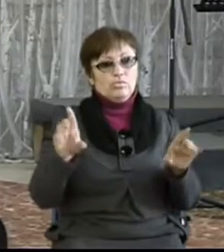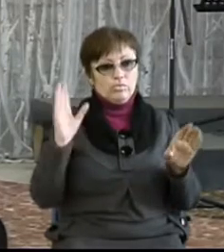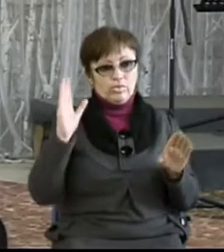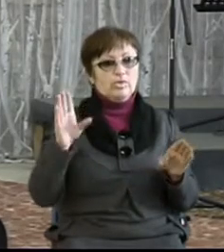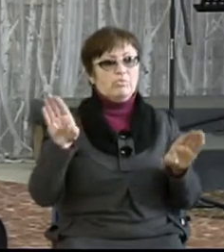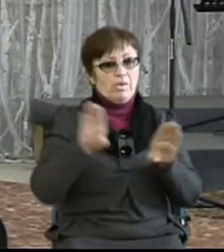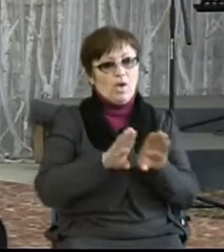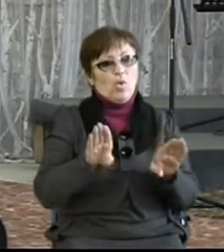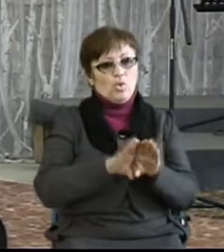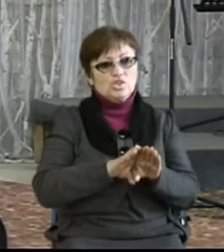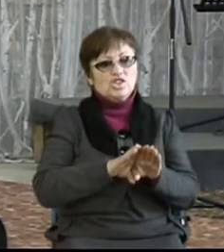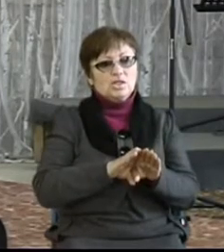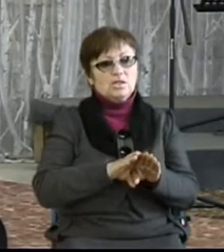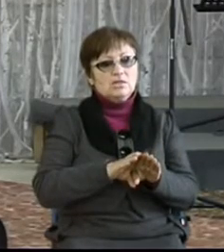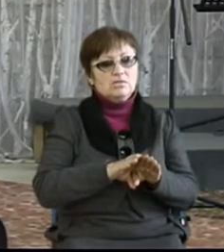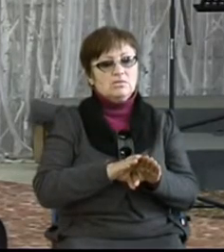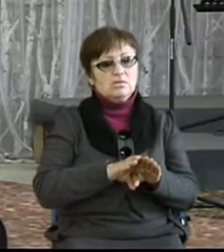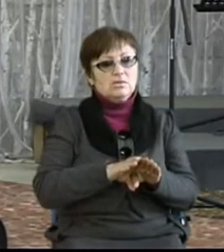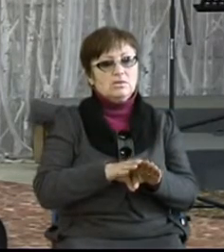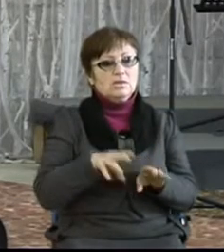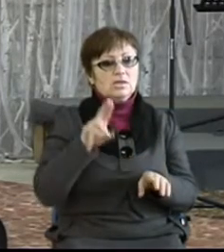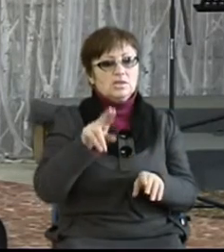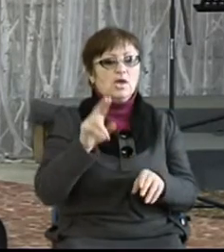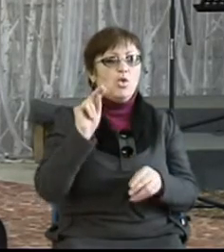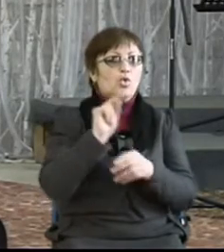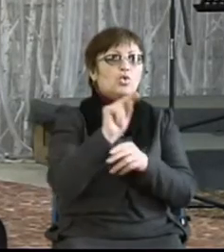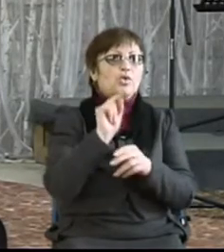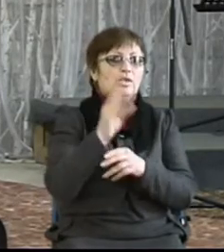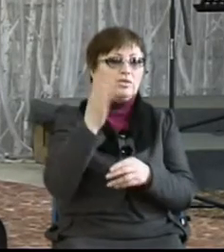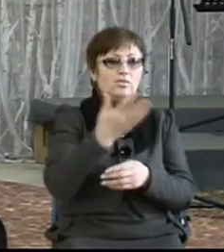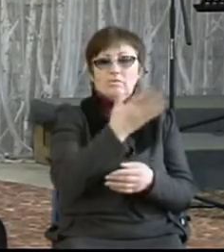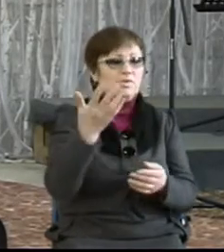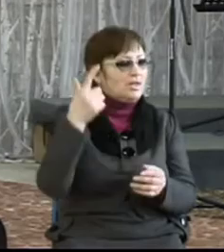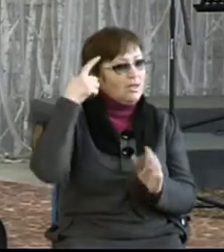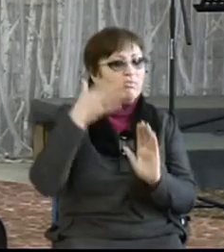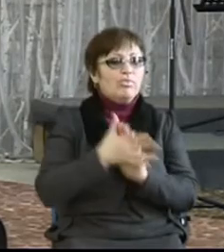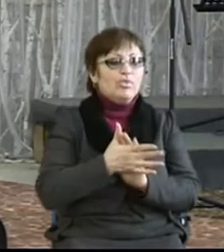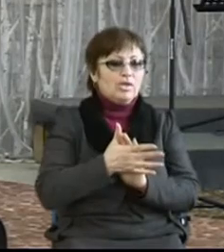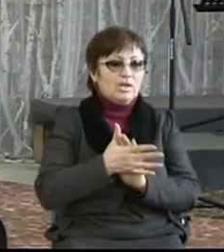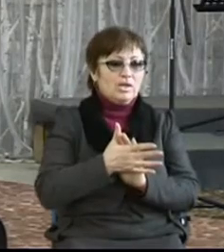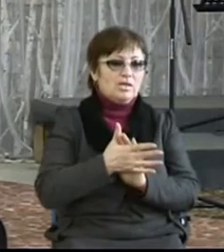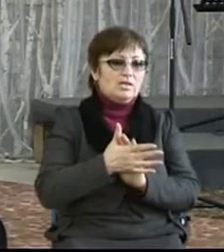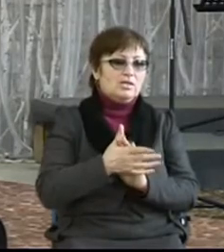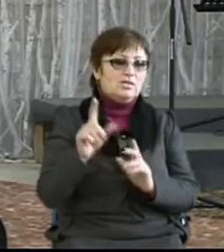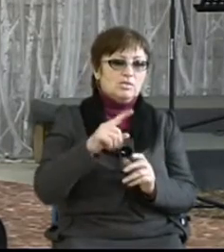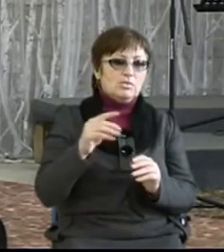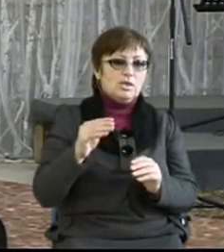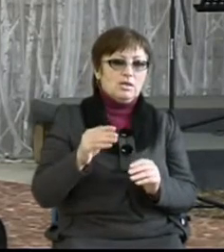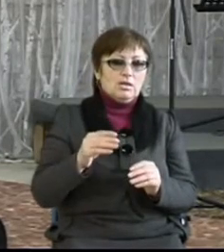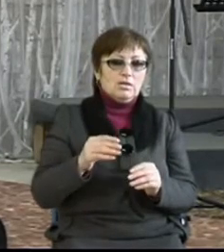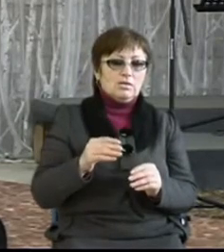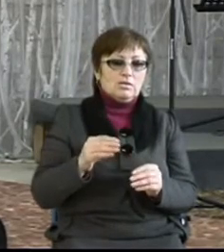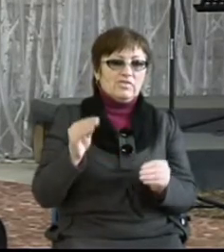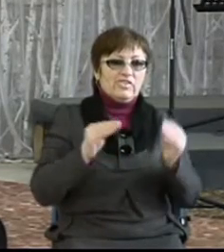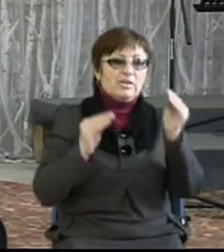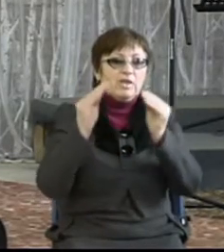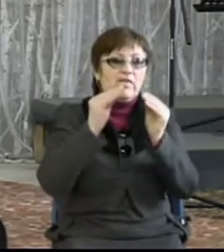будут похожи на предыдущие. Потому что те уроки, которые мы не прошли, для того, чтобы сформировался наш